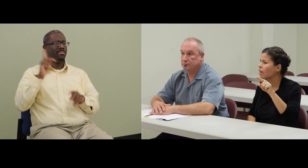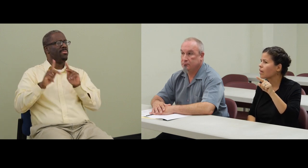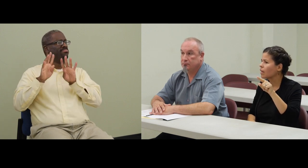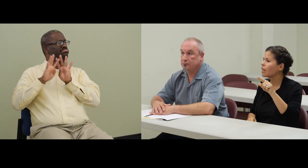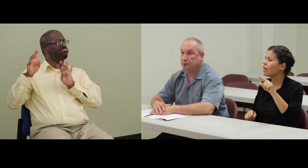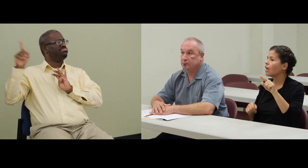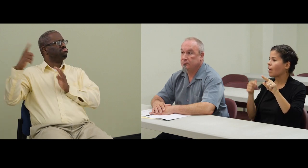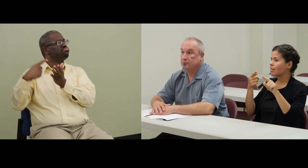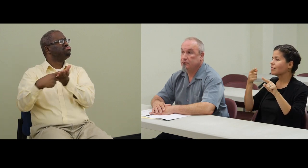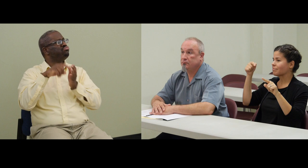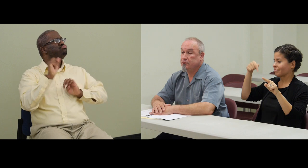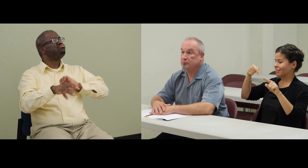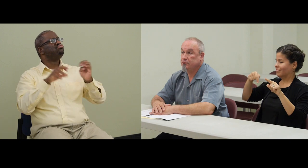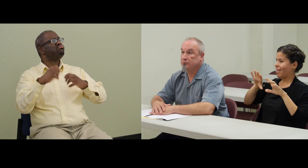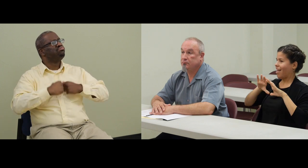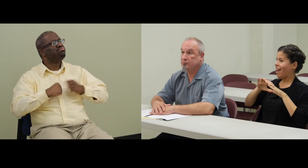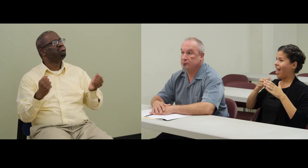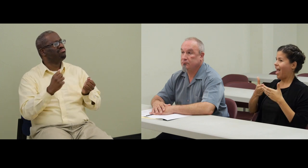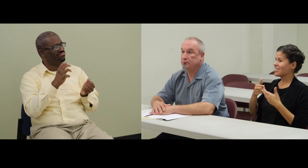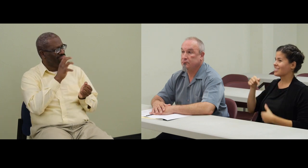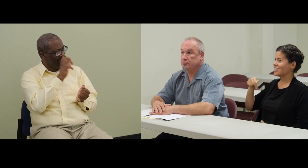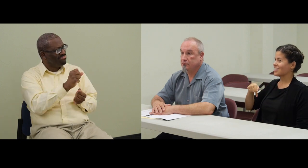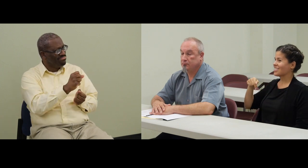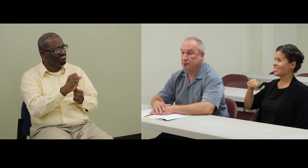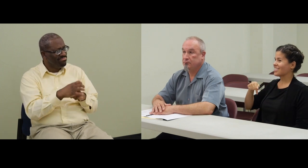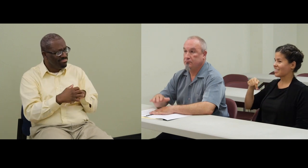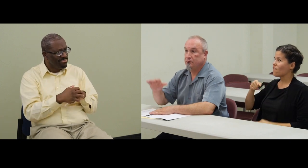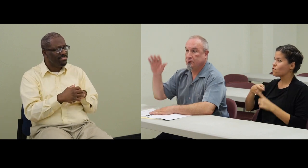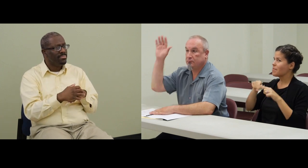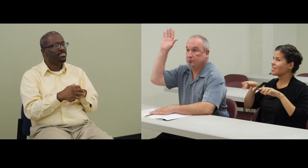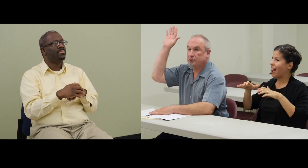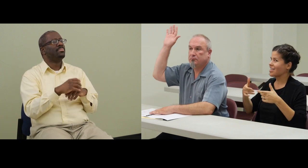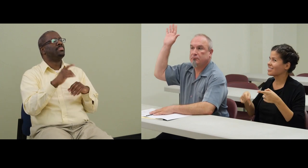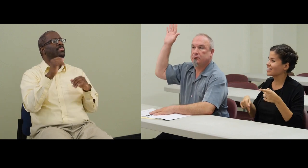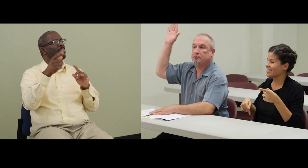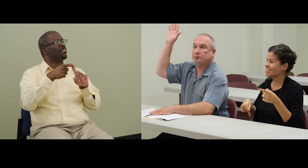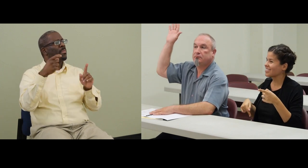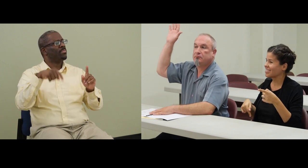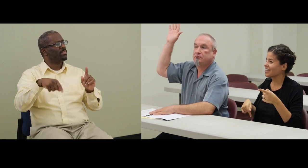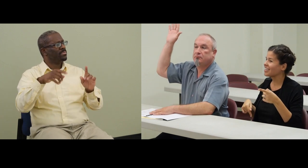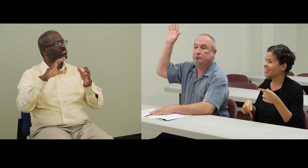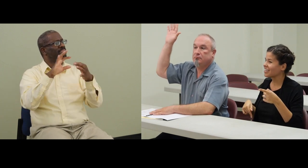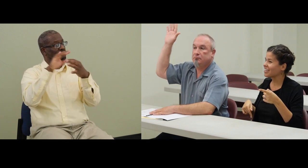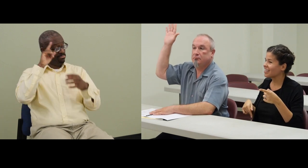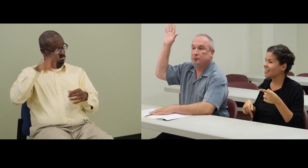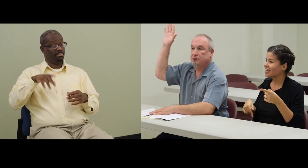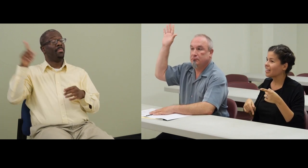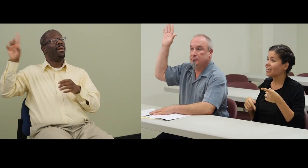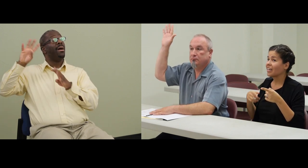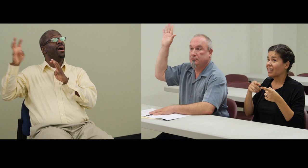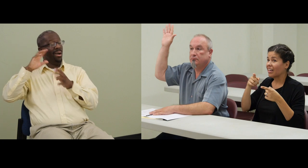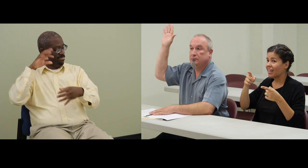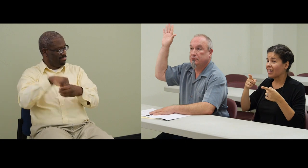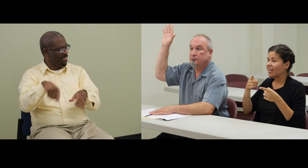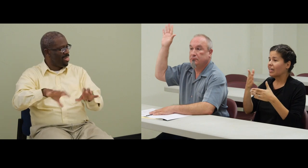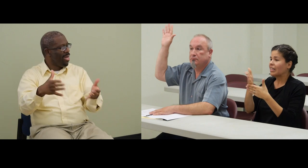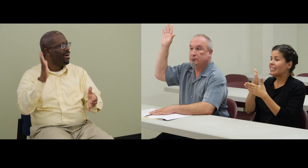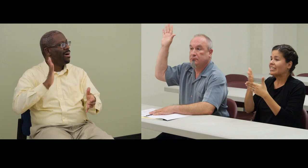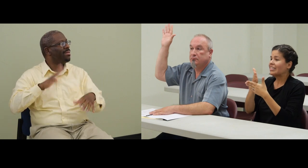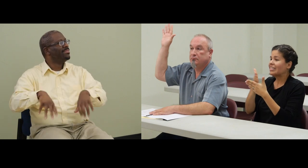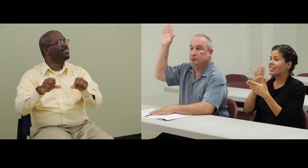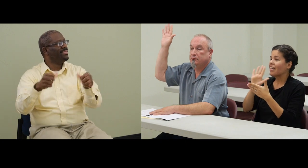compartieron aquí es parte de sus vidas algo muy interesante o parece que hay una